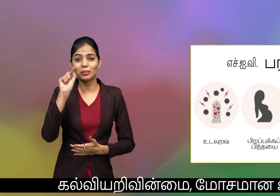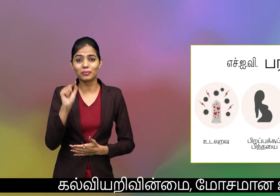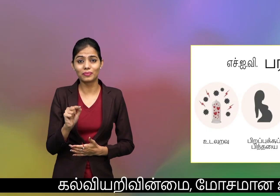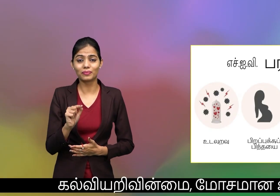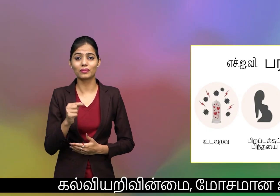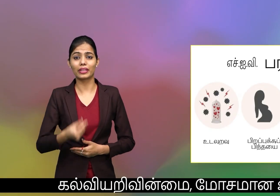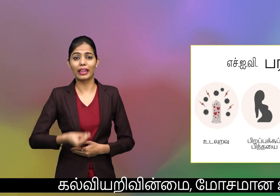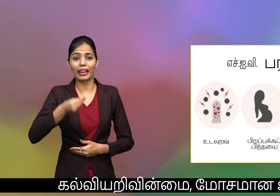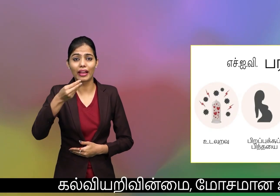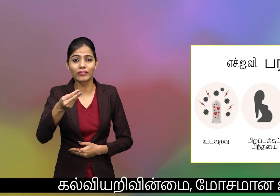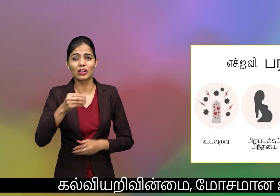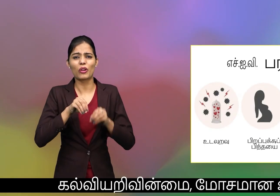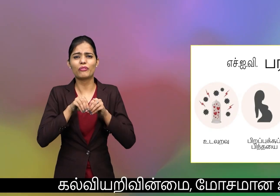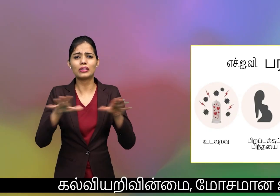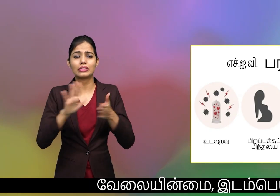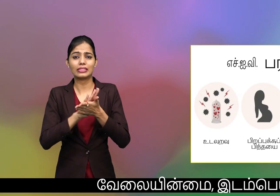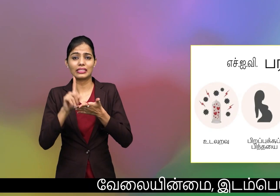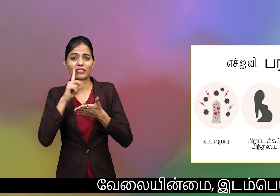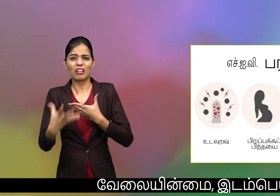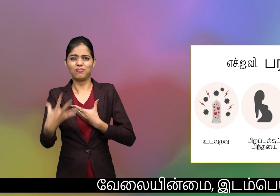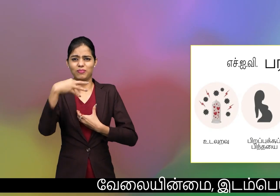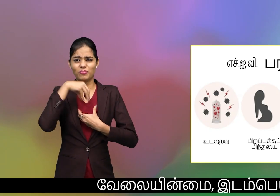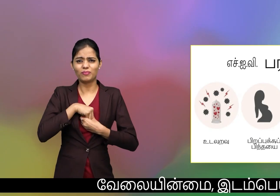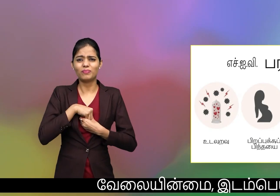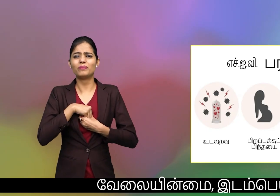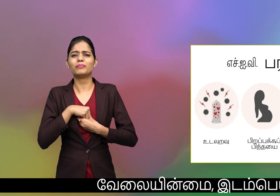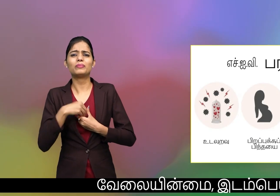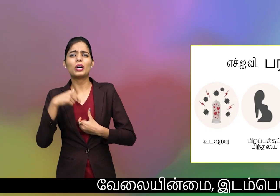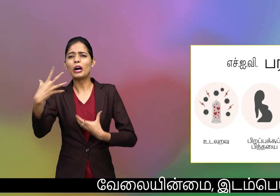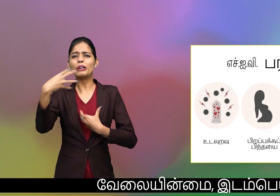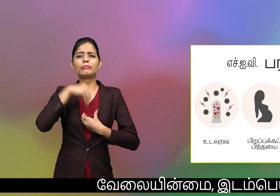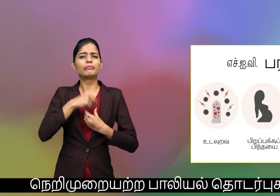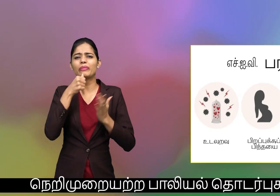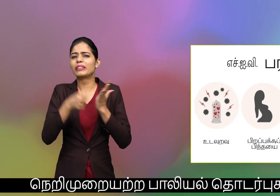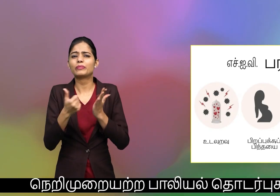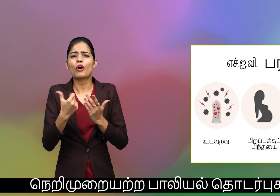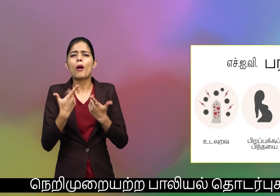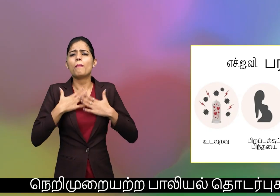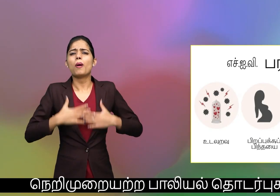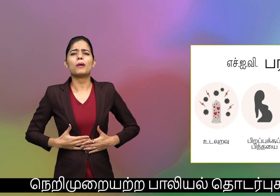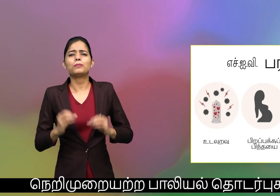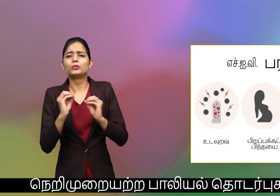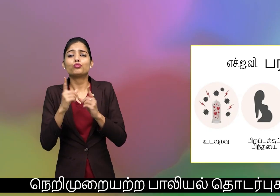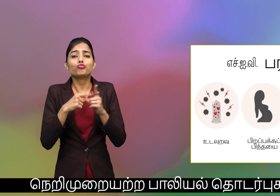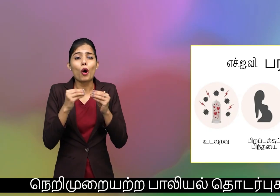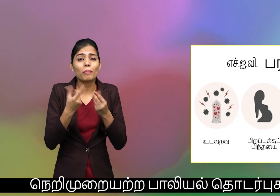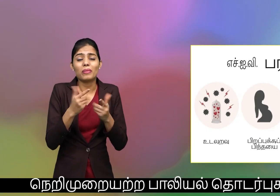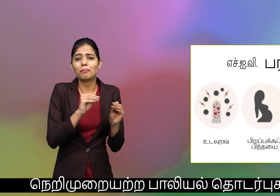கல்வியறிவின்மை, மோசமான உடல்நலம், வேலையின்மை, இடம்பெயர்வு, நெறிமுறையற்ற பாலியல் தொடர்புகள்